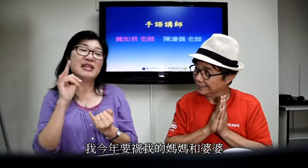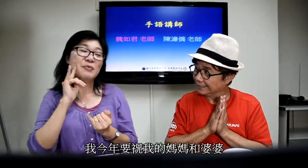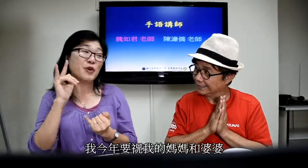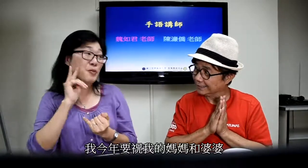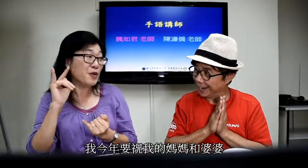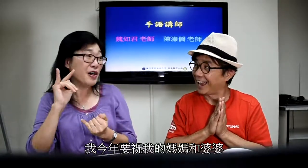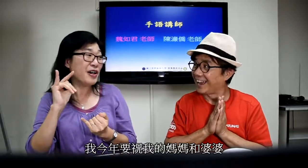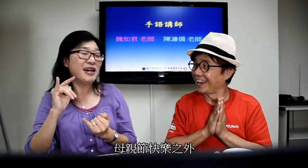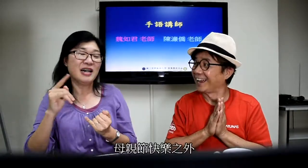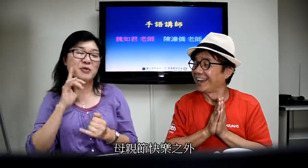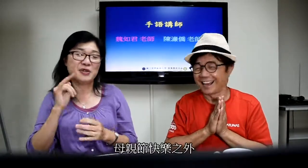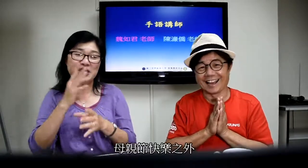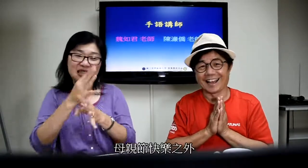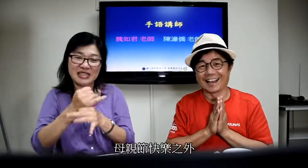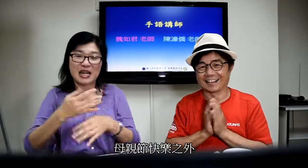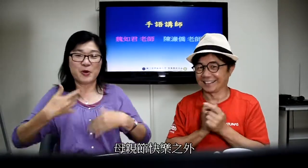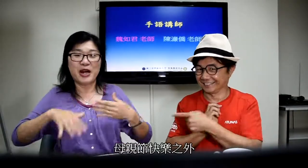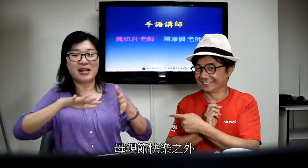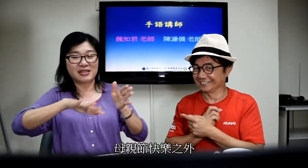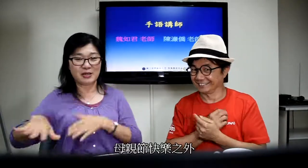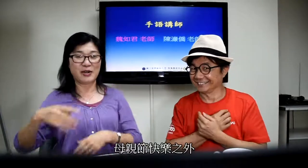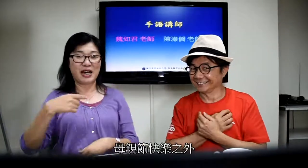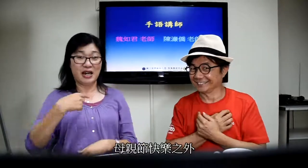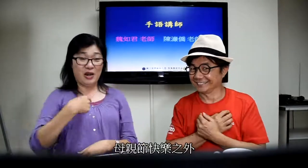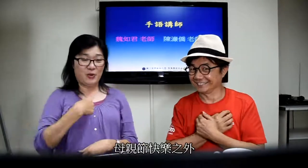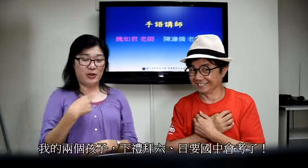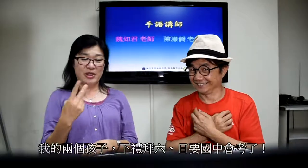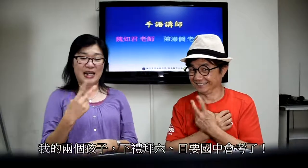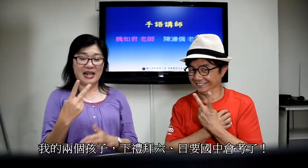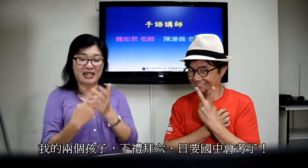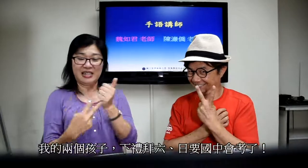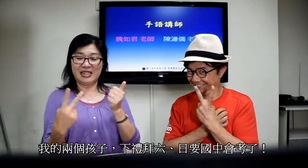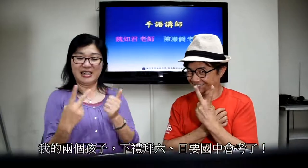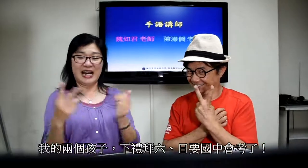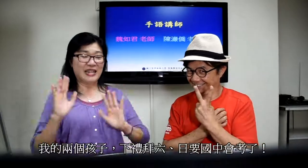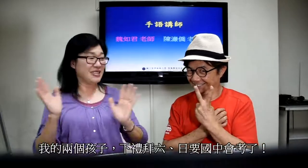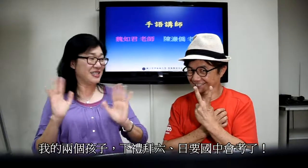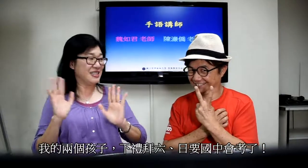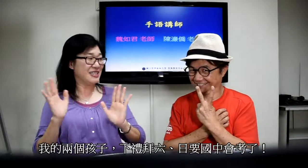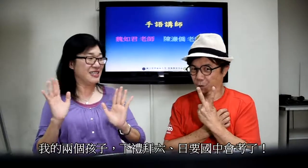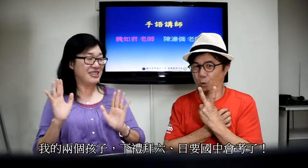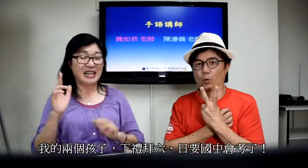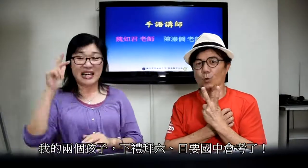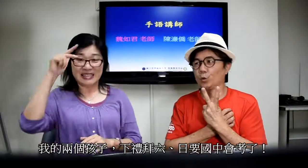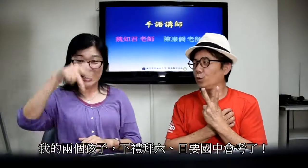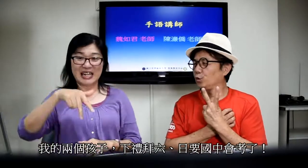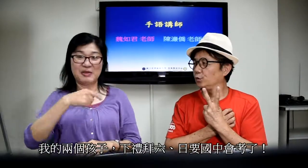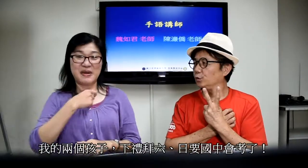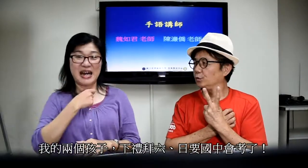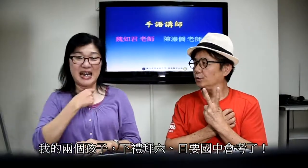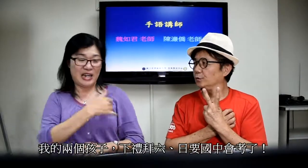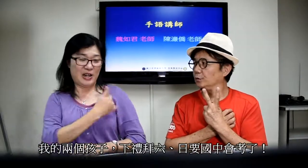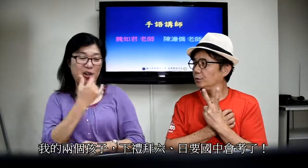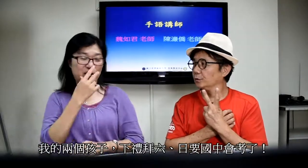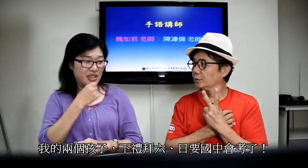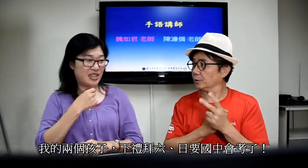婆婆哈母亲节快乐之外，我的两个孩子下礼拜六日